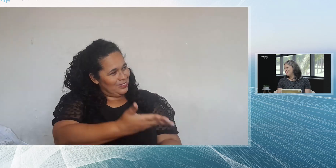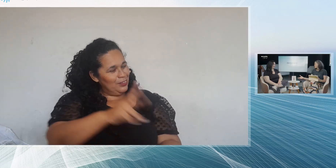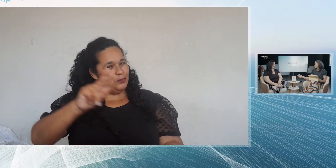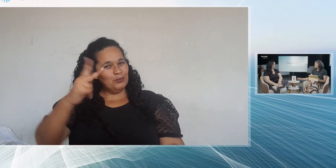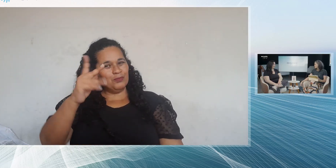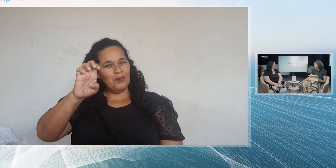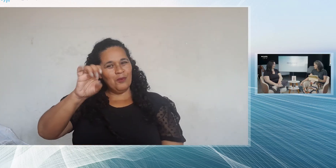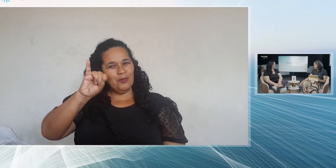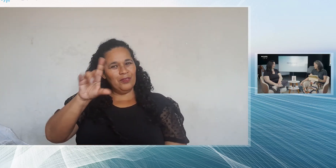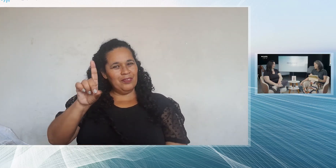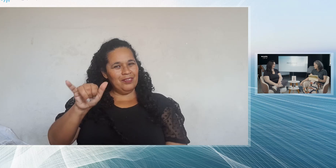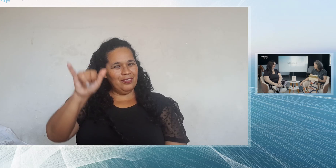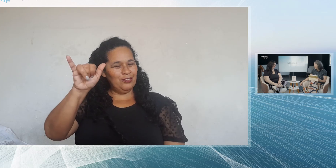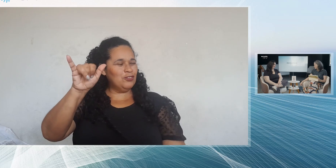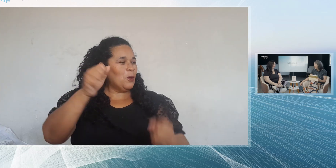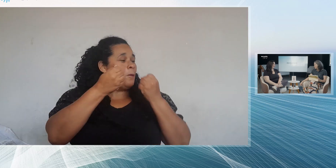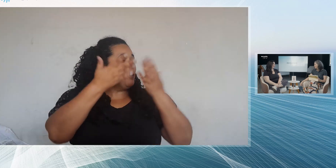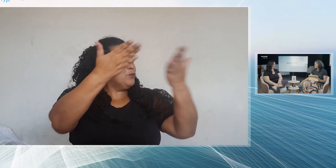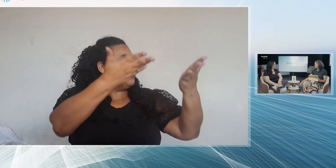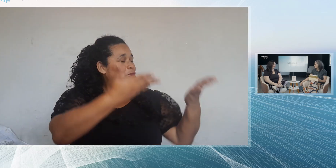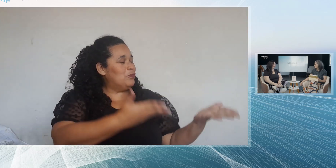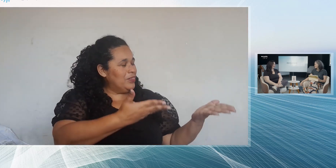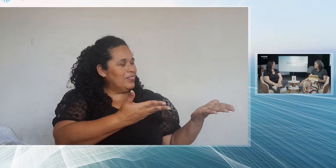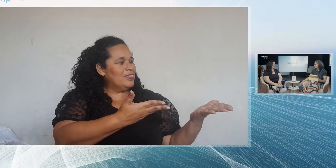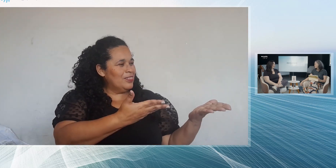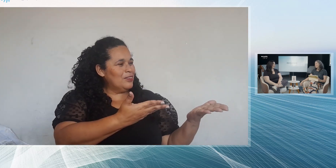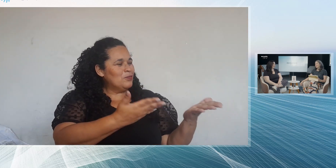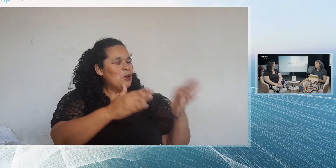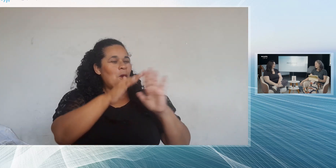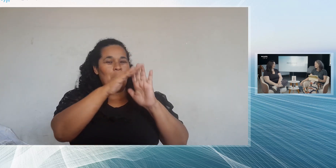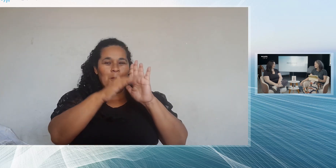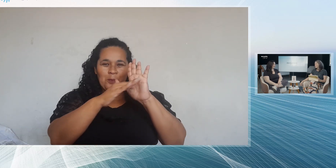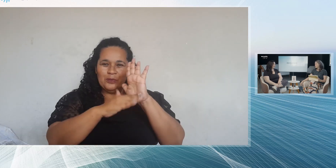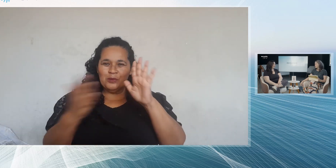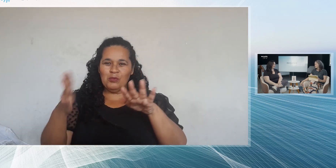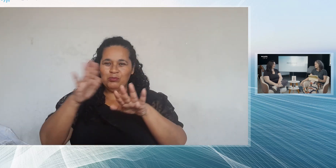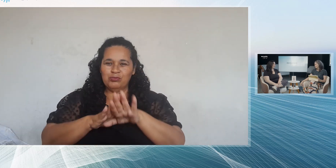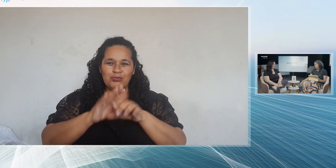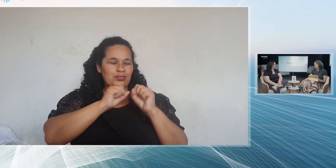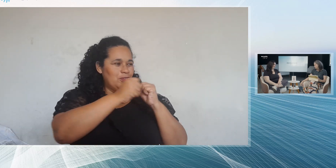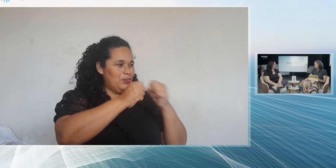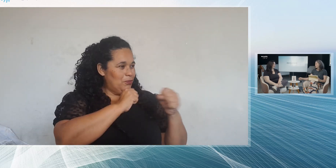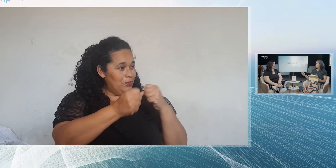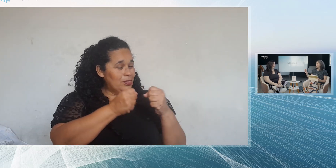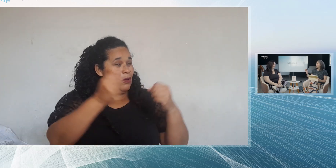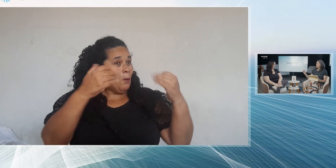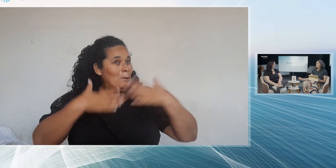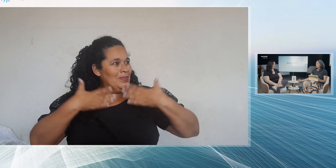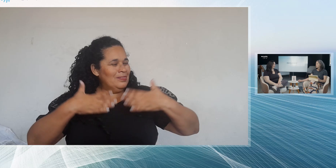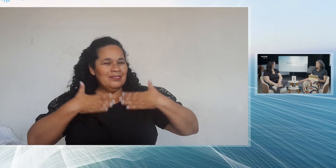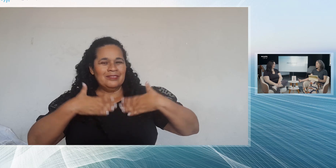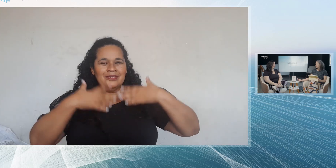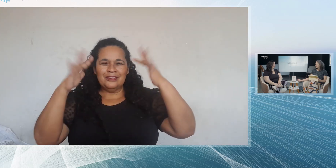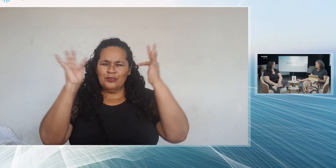Eide, seja muito bem-vinda novamente aqui à Inclusão Entrevista. É uma alegria receber você aqui. Eu vou deixar